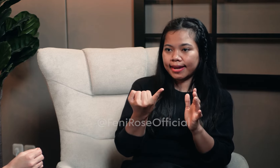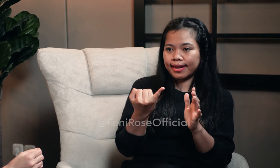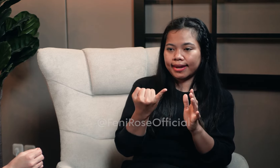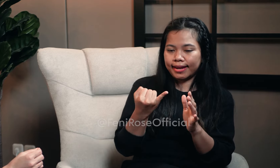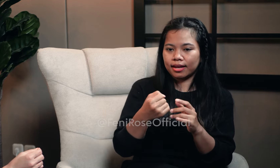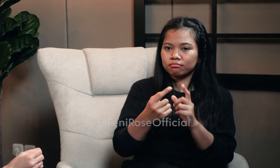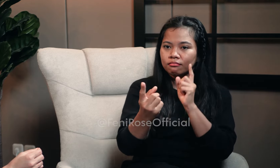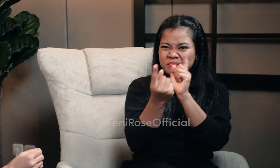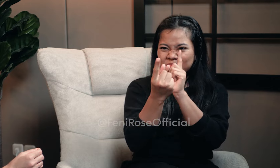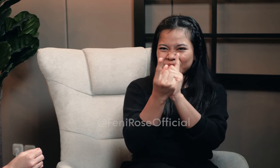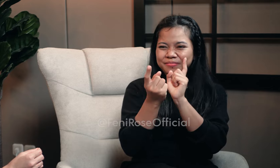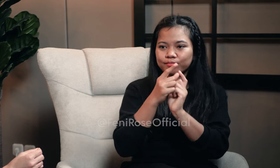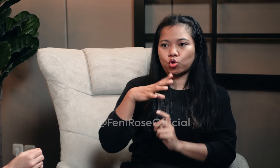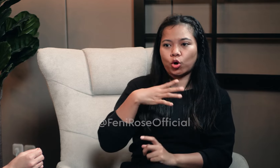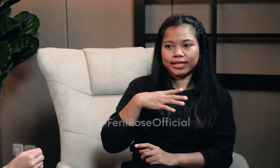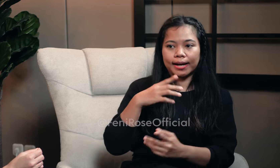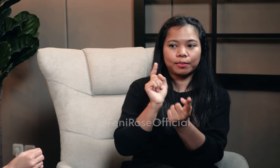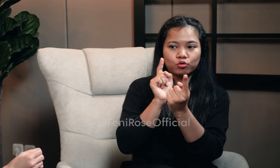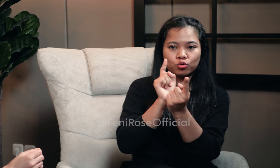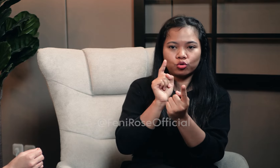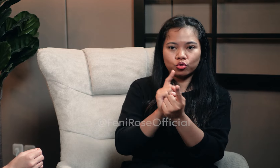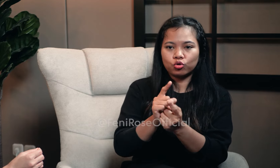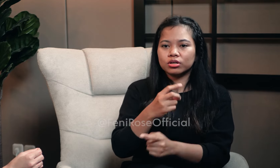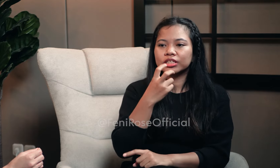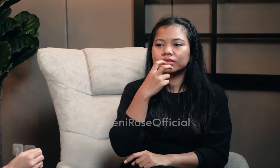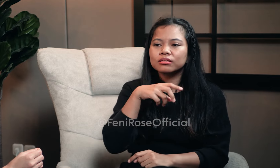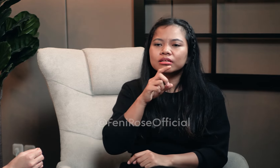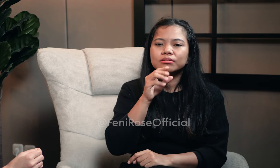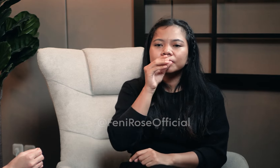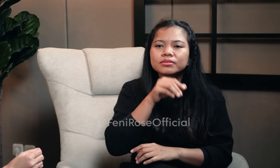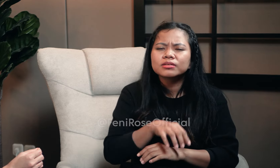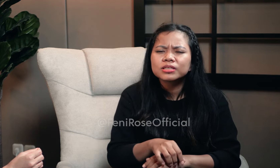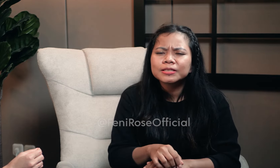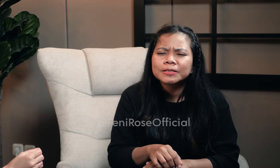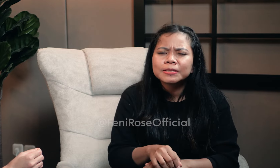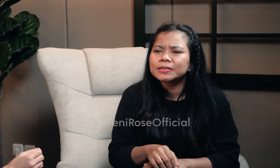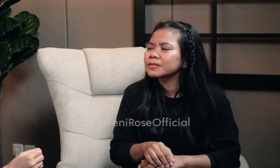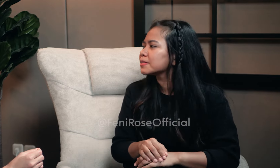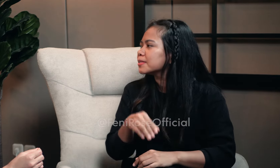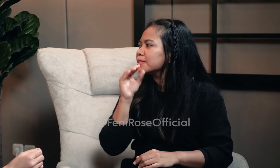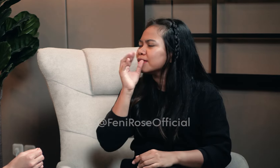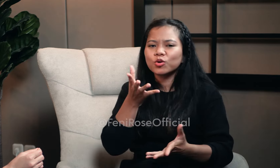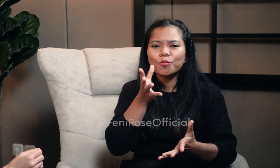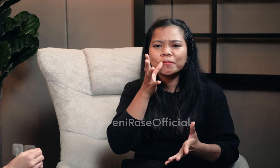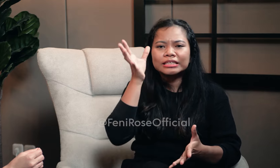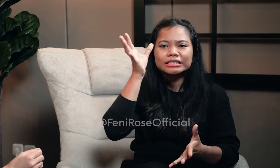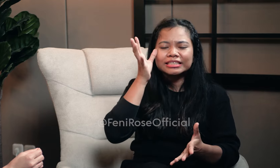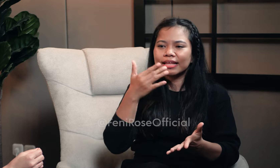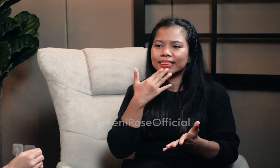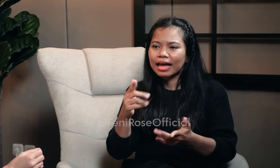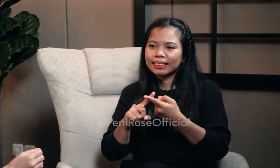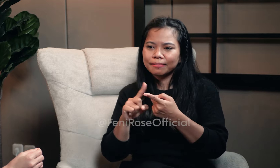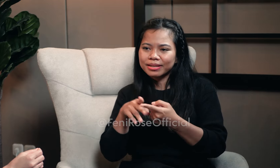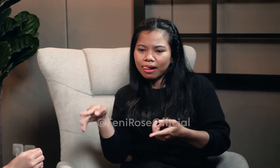di UMJ Heeh ketemu dosen heeh tapi menggunakan bahasa bibir gerak bibir bahasa oral saya